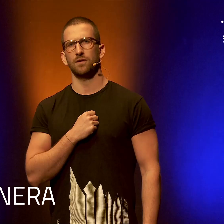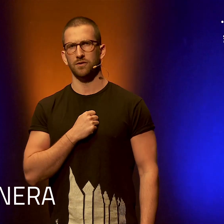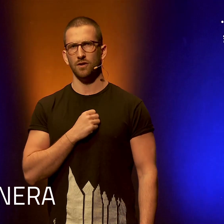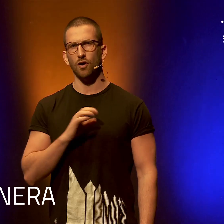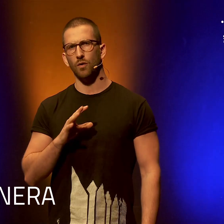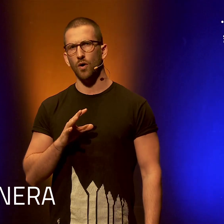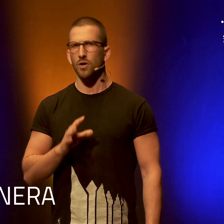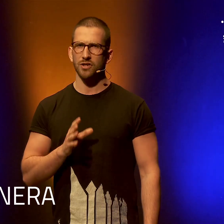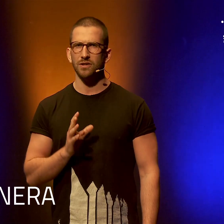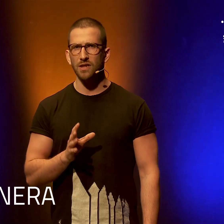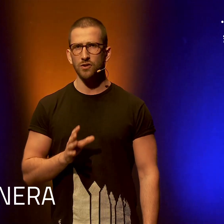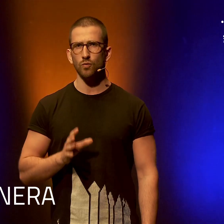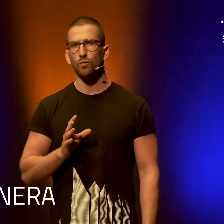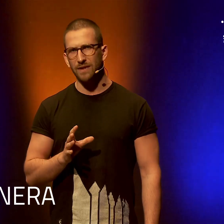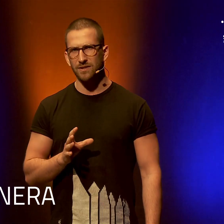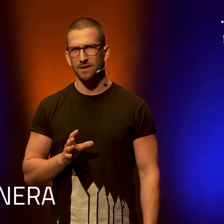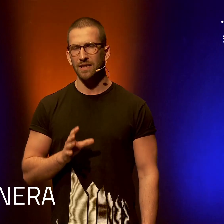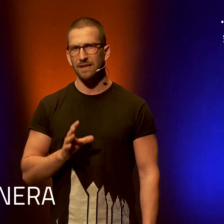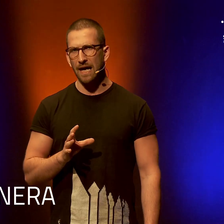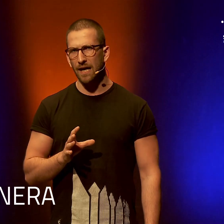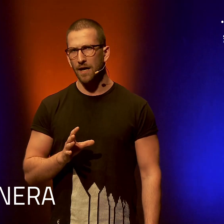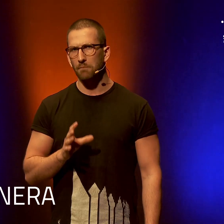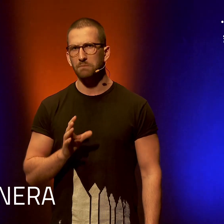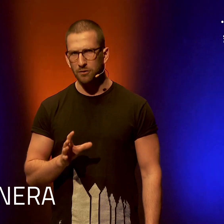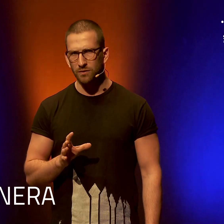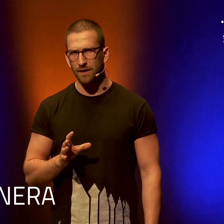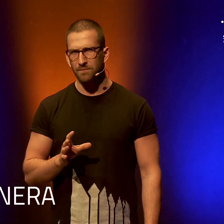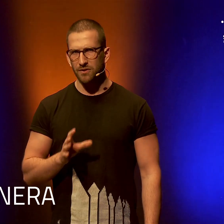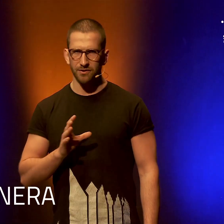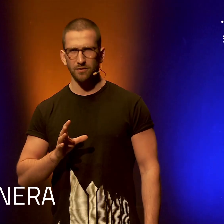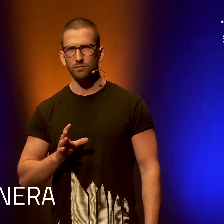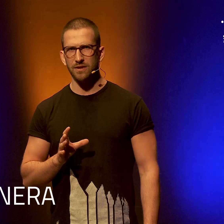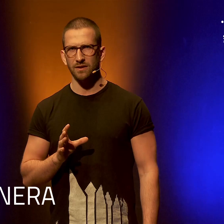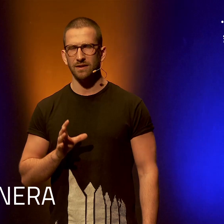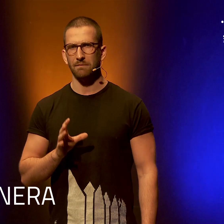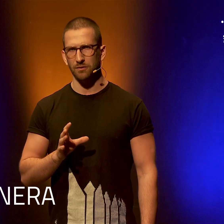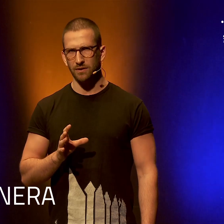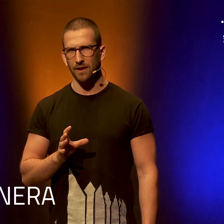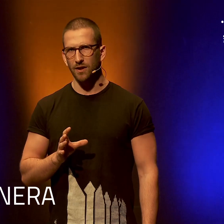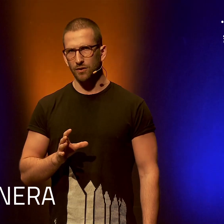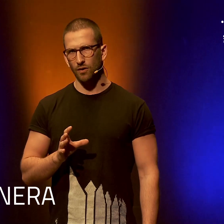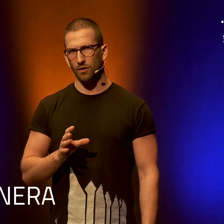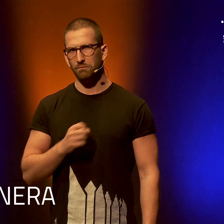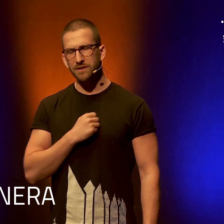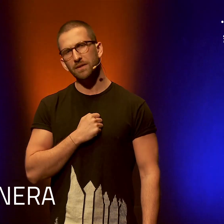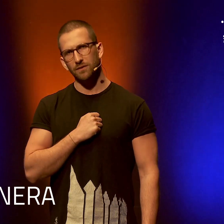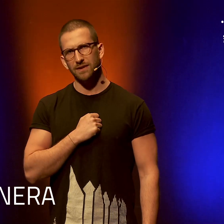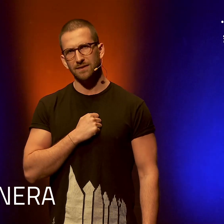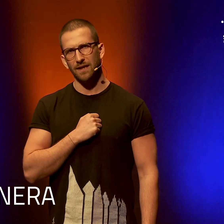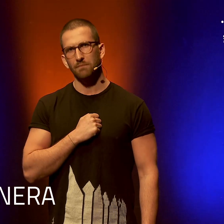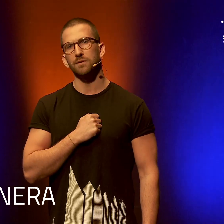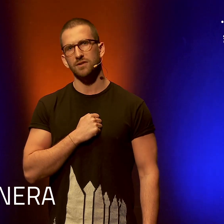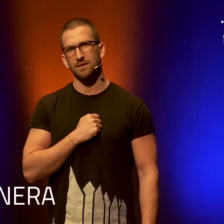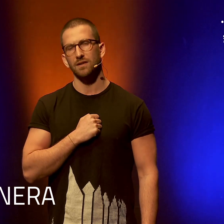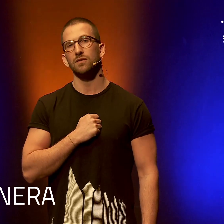ponieważ wynosi około 60 uderzeń na minutę. 60 uderzeń na minutę to bicie mojego